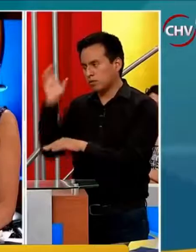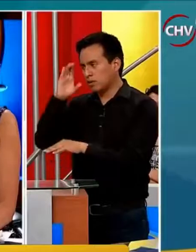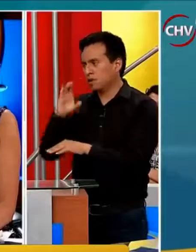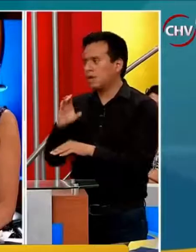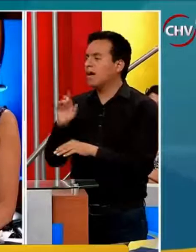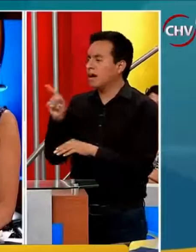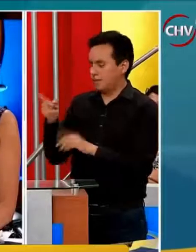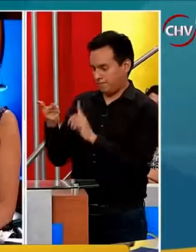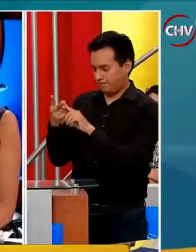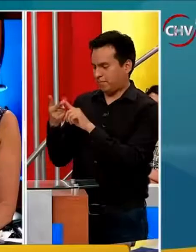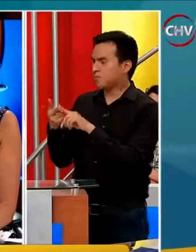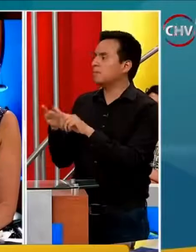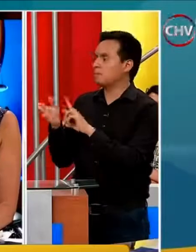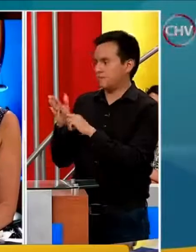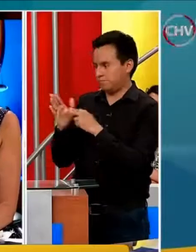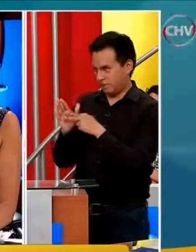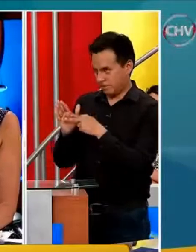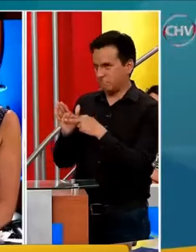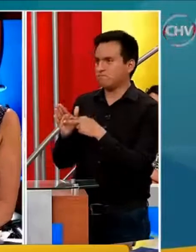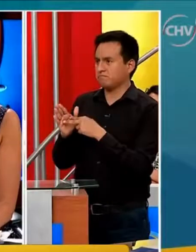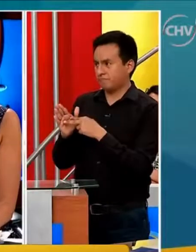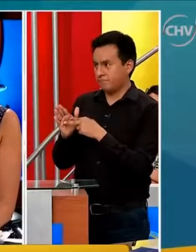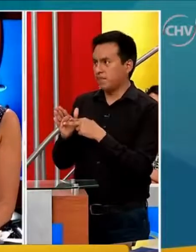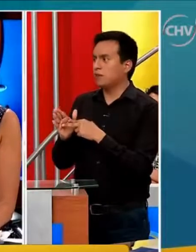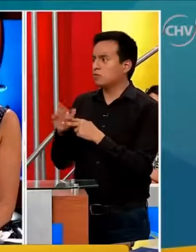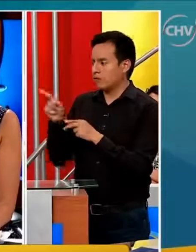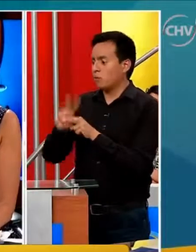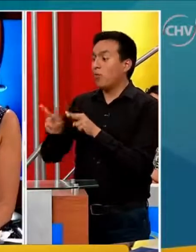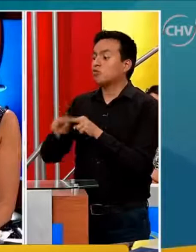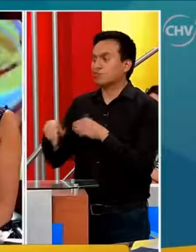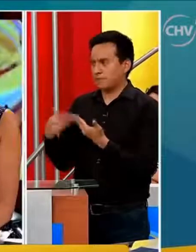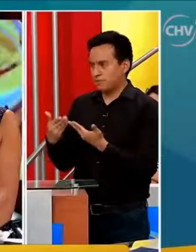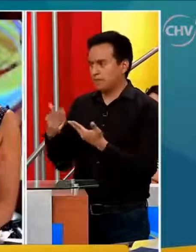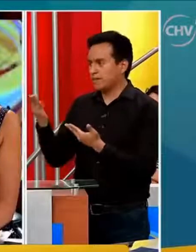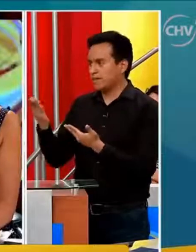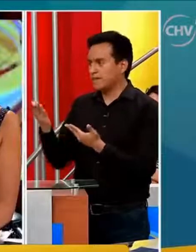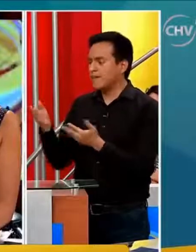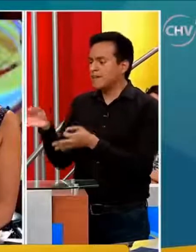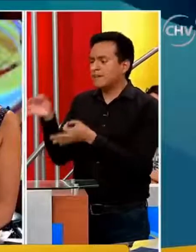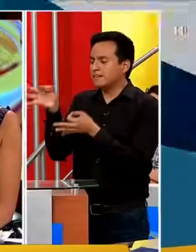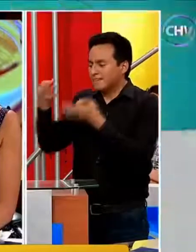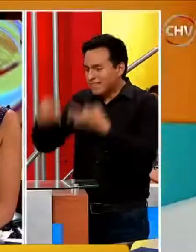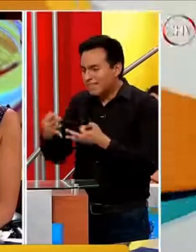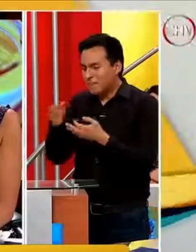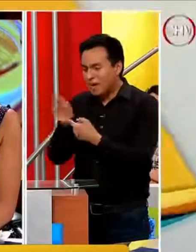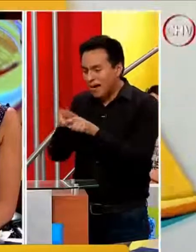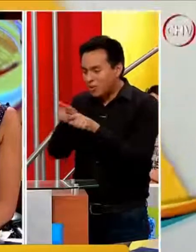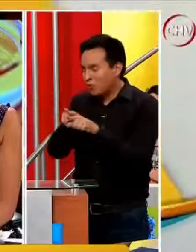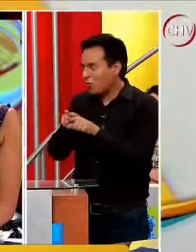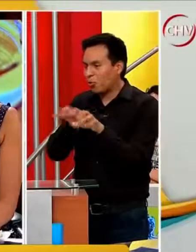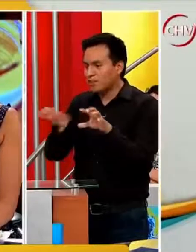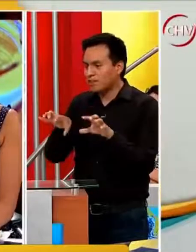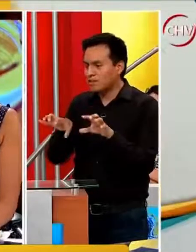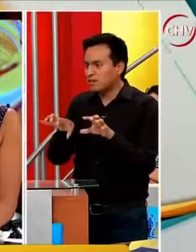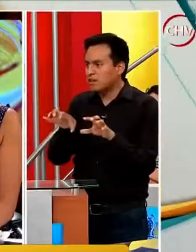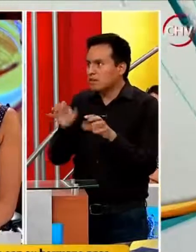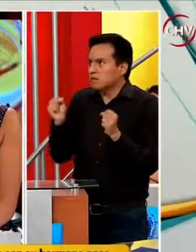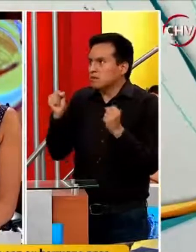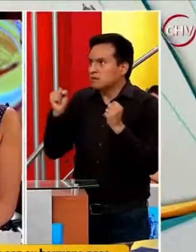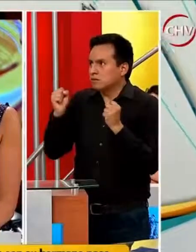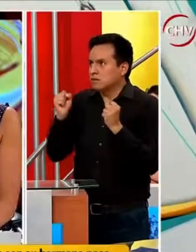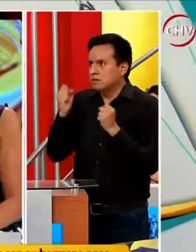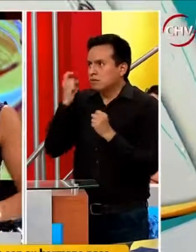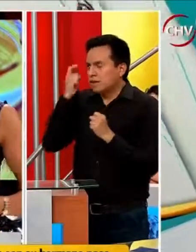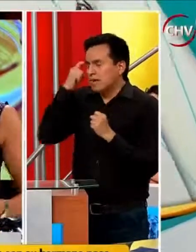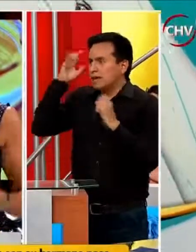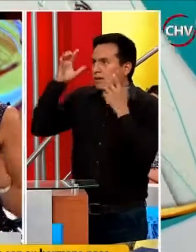problema ya, la forma de solucionarlo, que es darle certeza a su hermano sobre cosas que lo están agobiando, sobre cosas que él cree que están